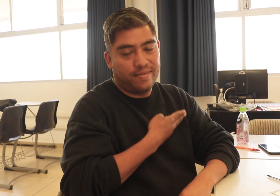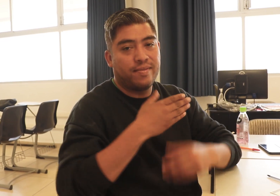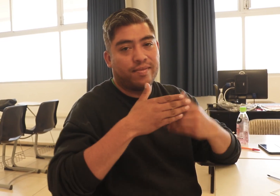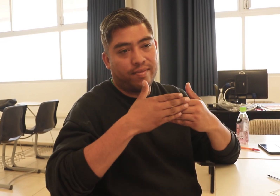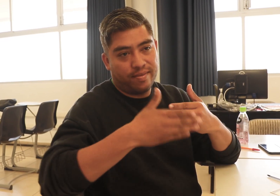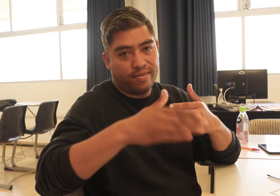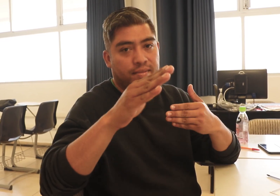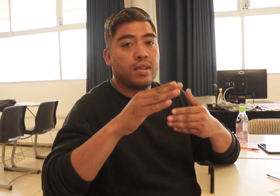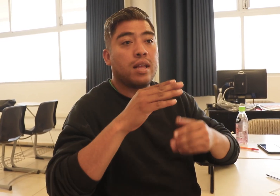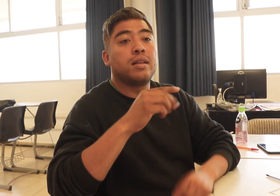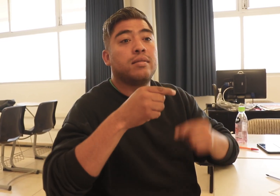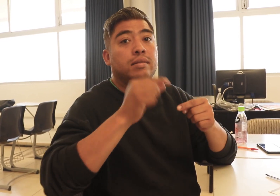de español.